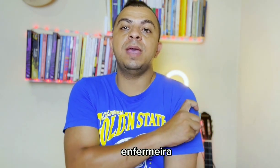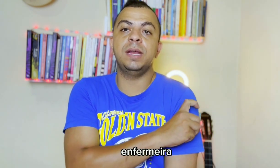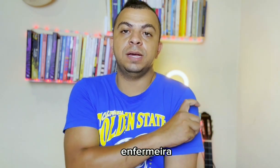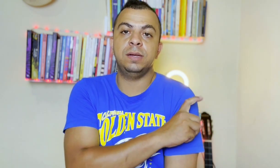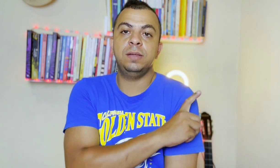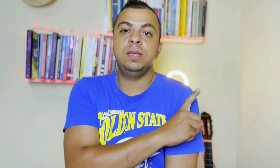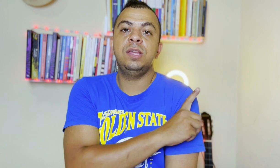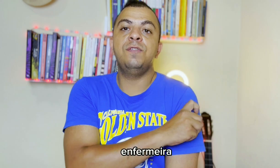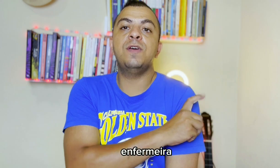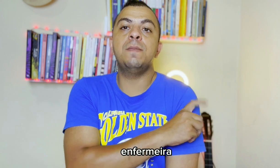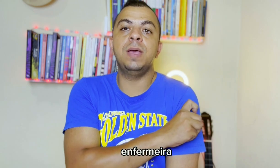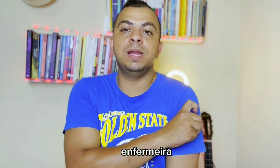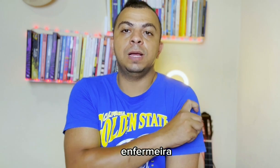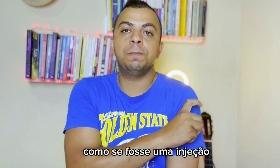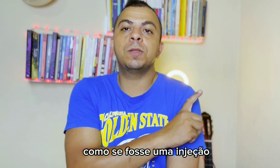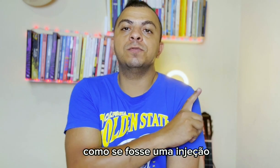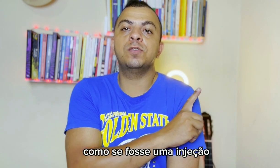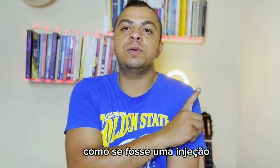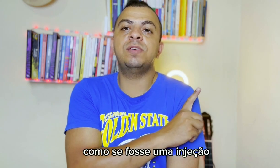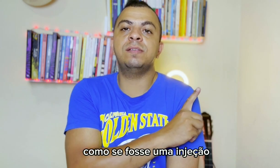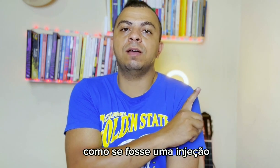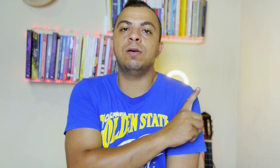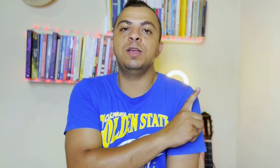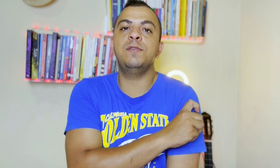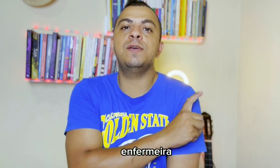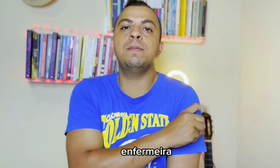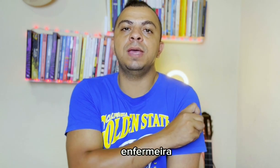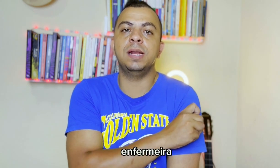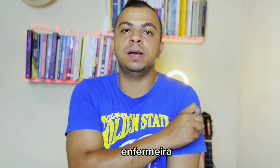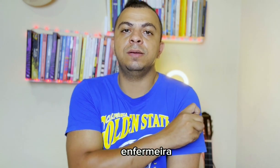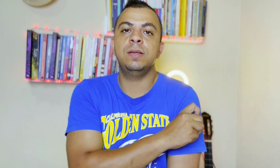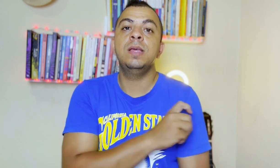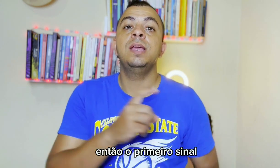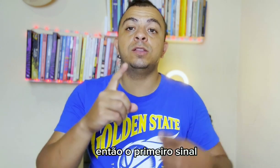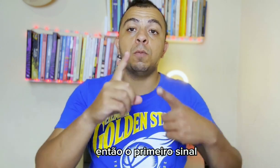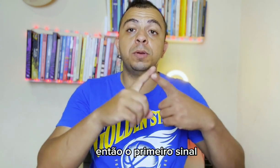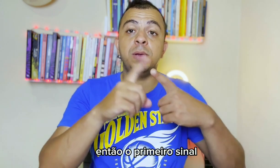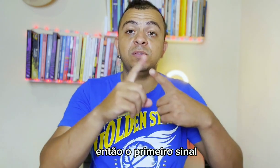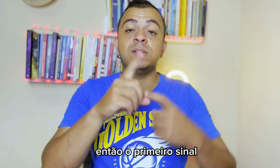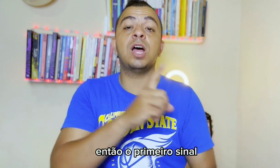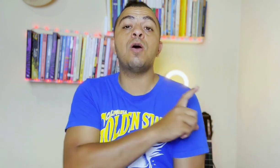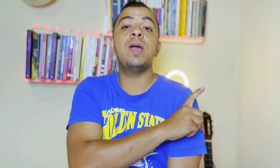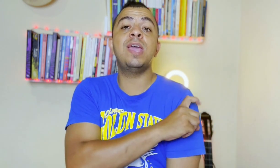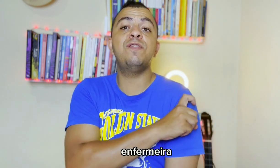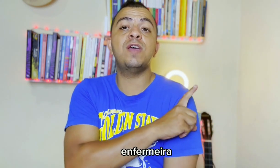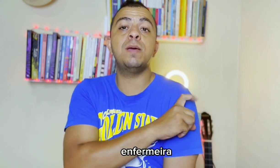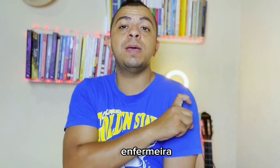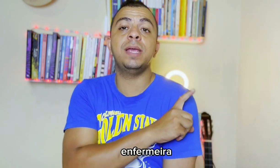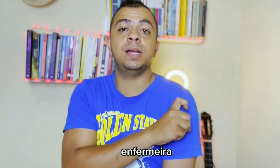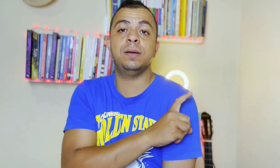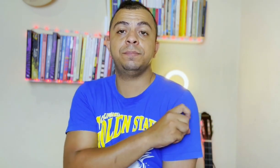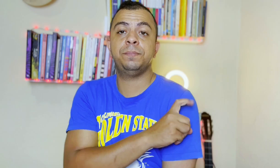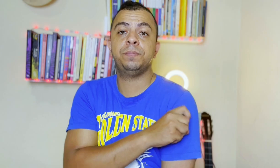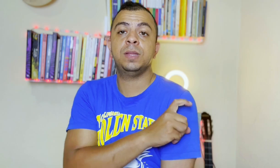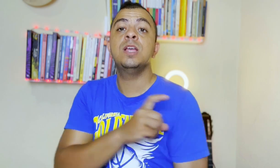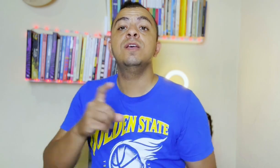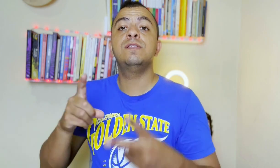enfermeira. Enfermeira, como se fosse uma injeção, ó. Enfermeira. Então, o primeiro sinal, enfermeira.